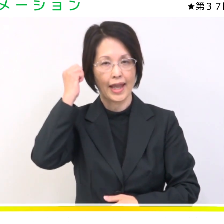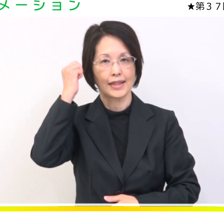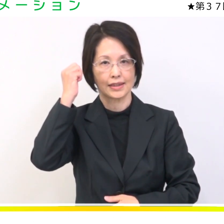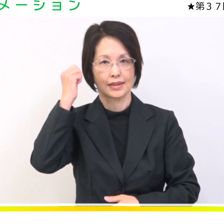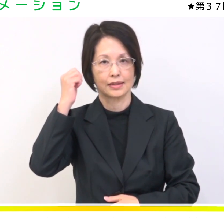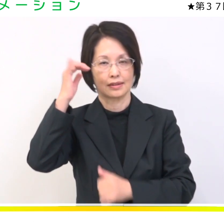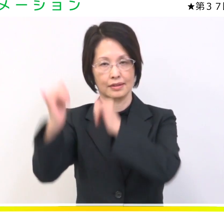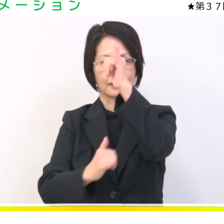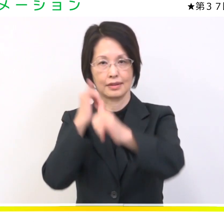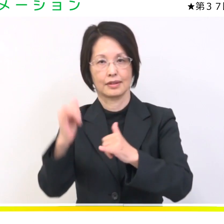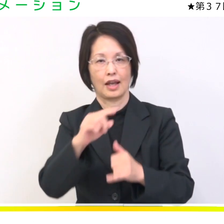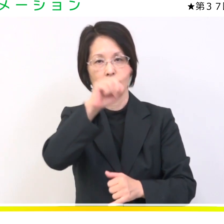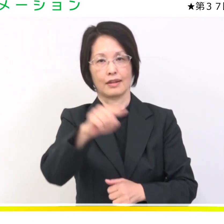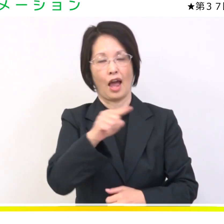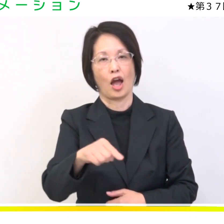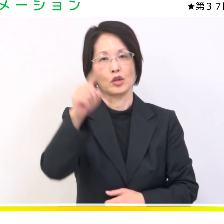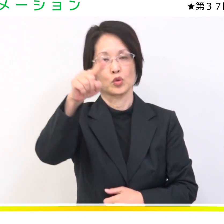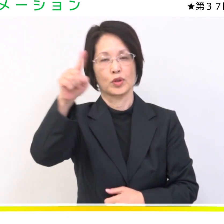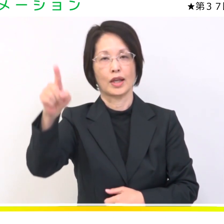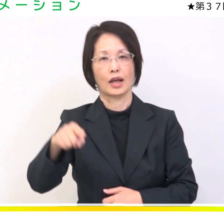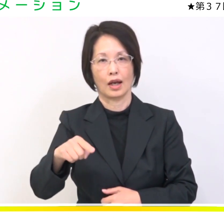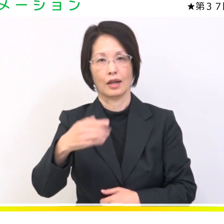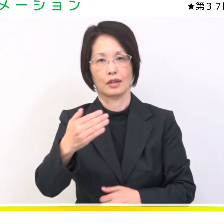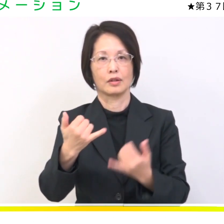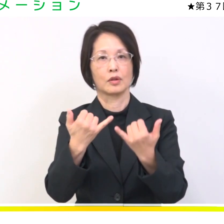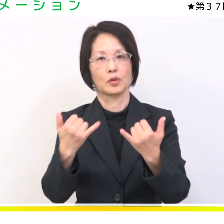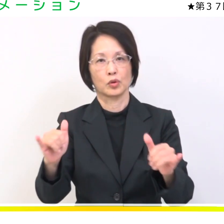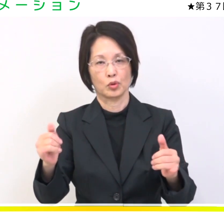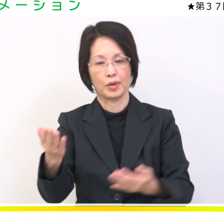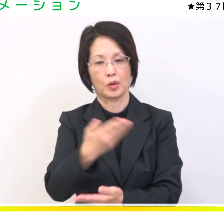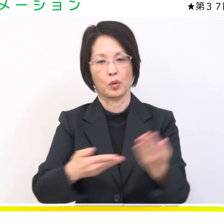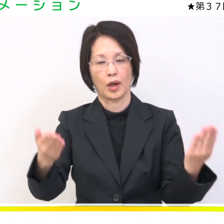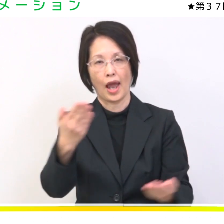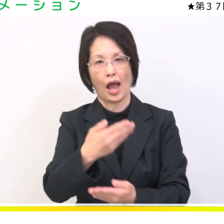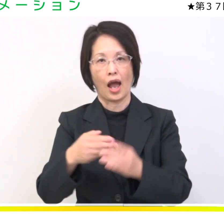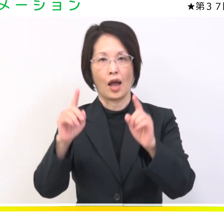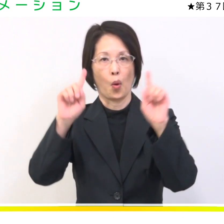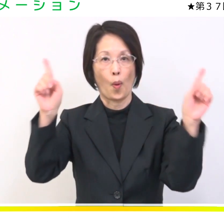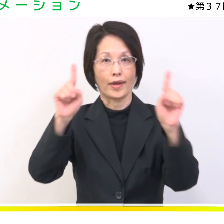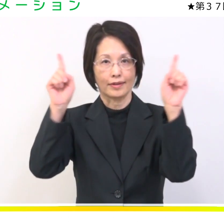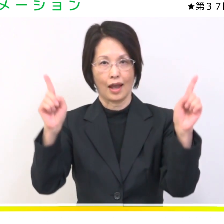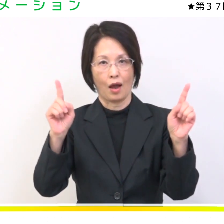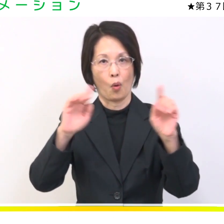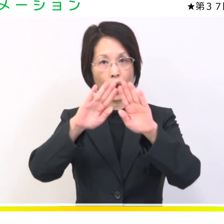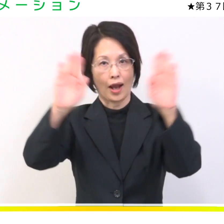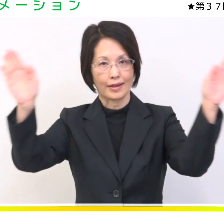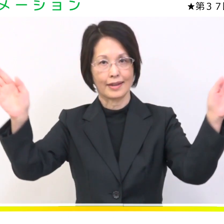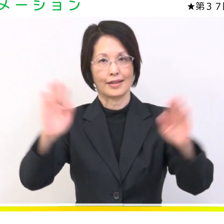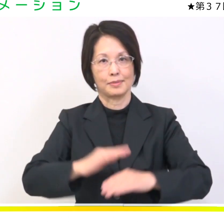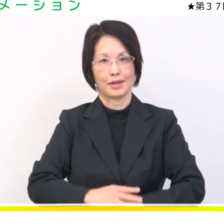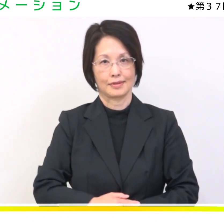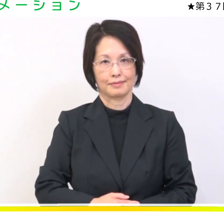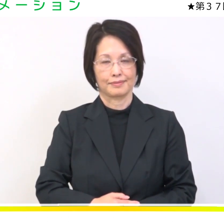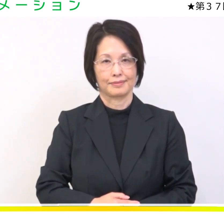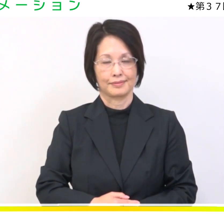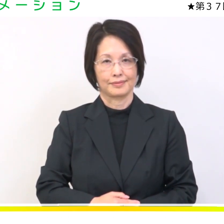て第37回区民ふれあいフェスタを開催します